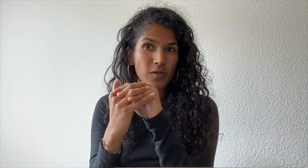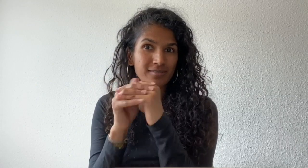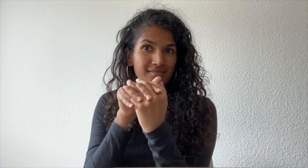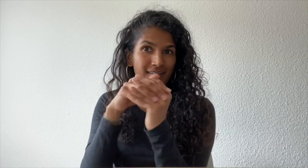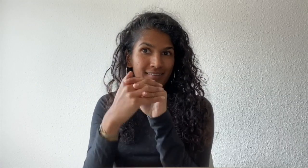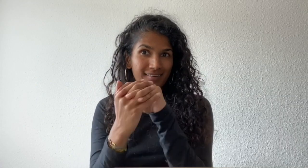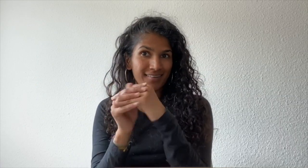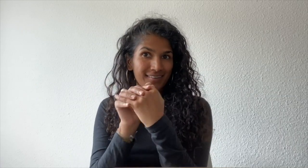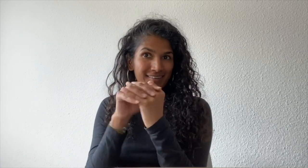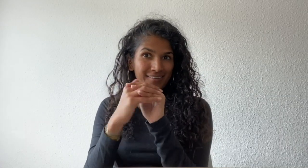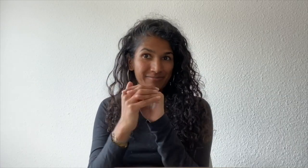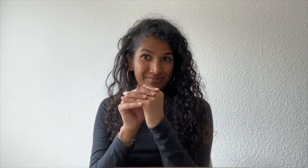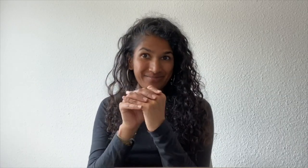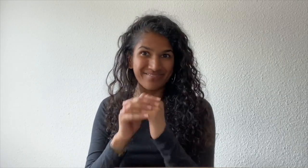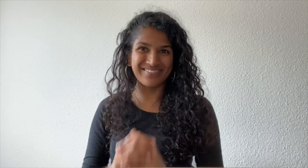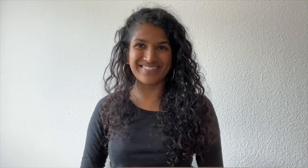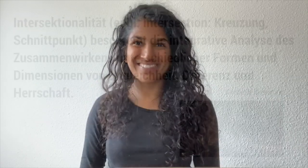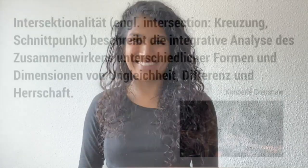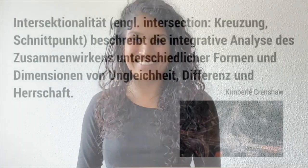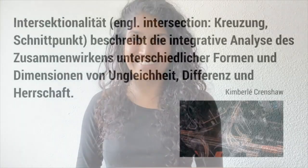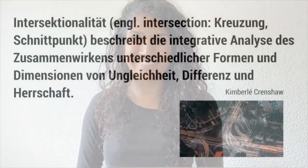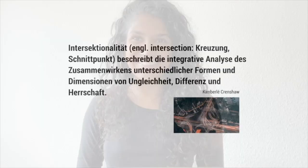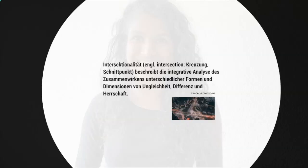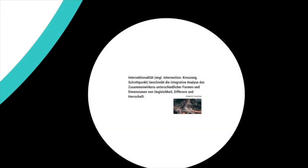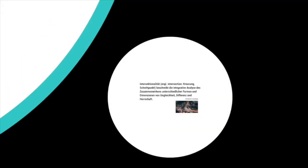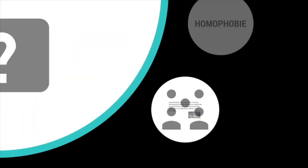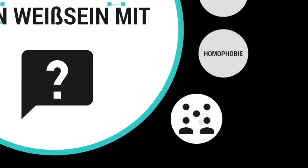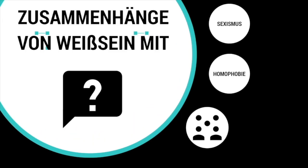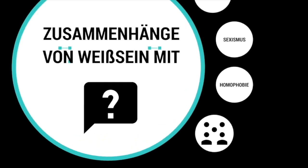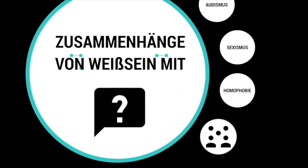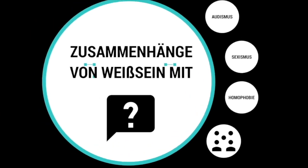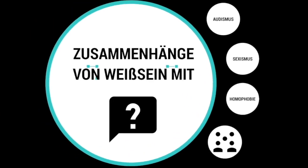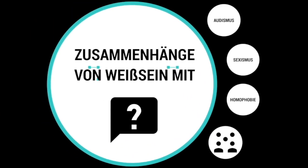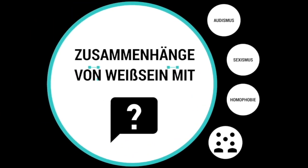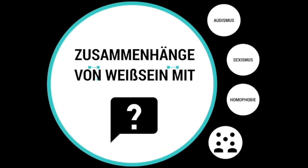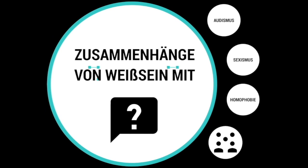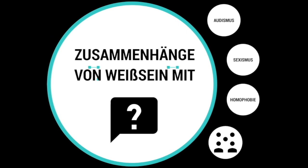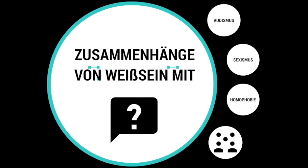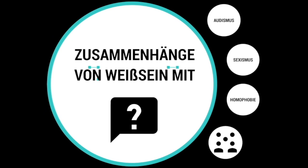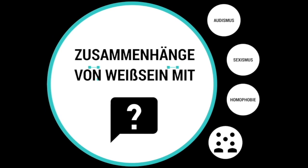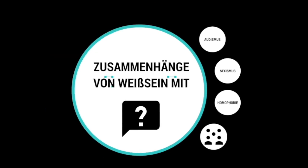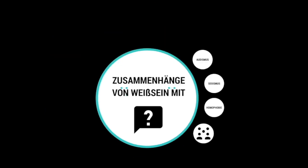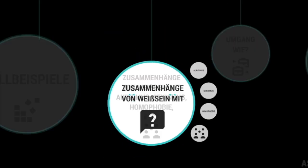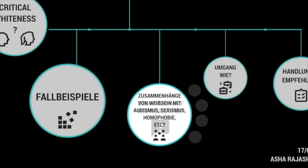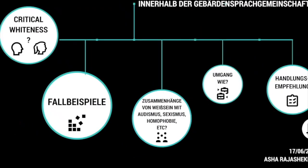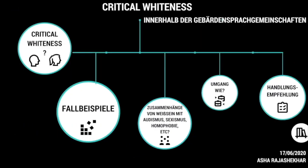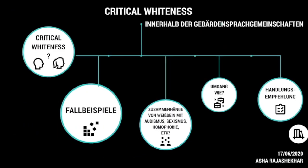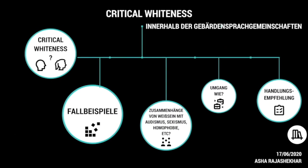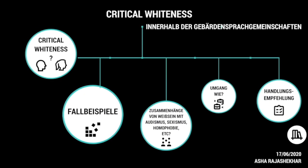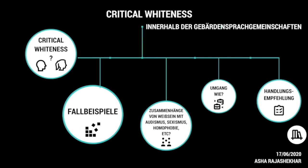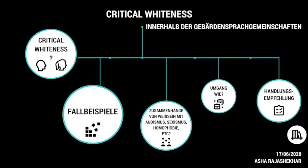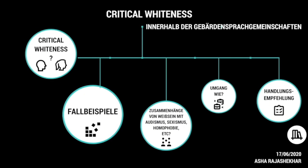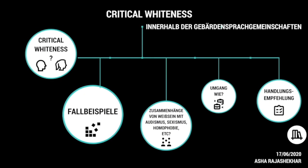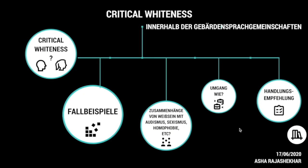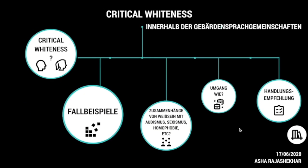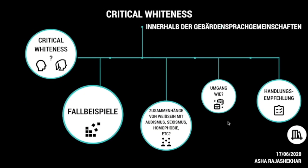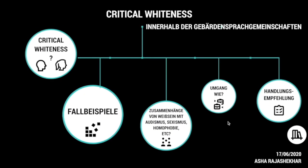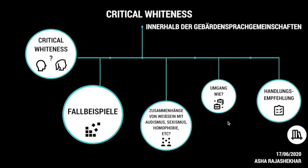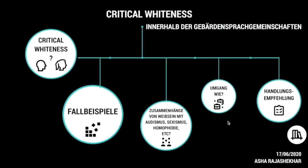einer Frau Sexismus, Rassismus, wenn sie schwarz ist, Autismus, wenn sie zudem noch taub ist und